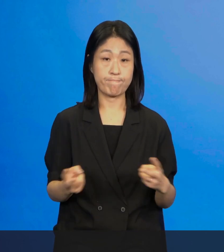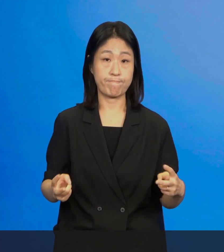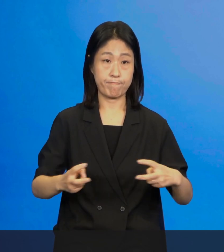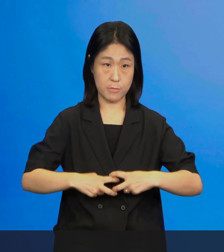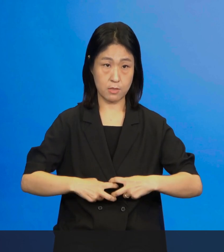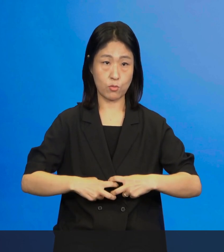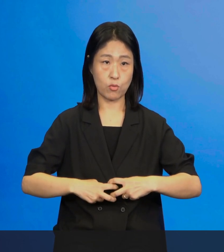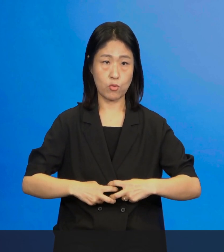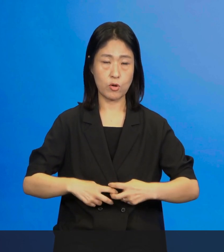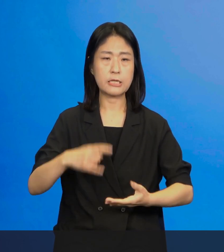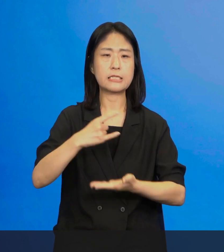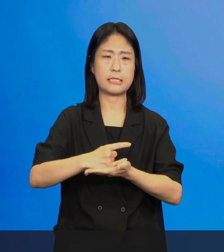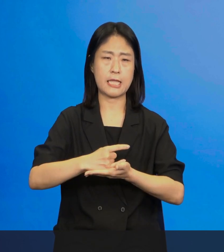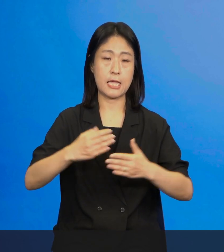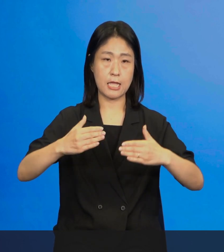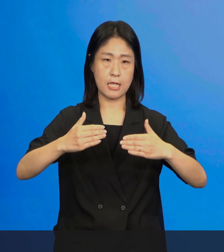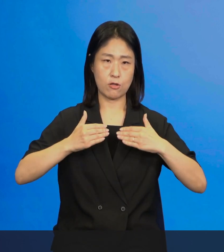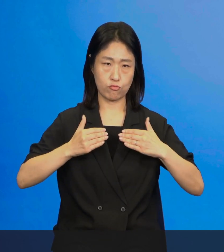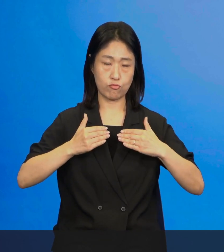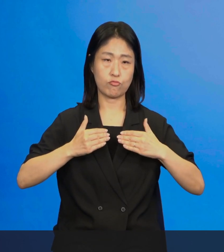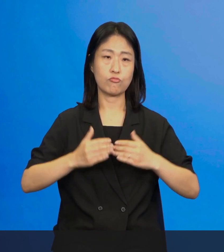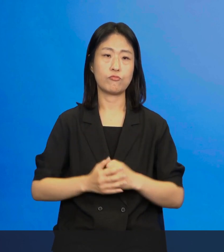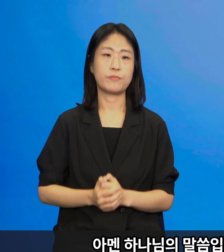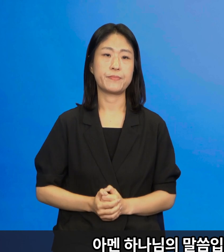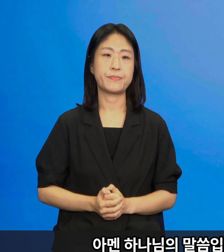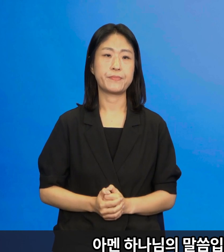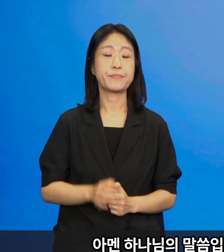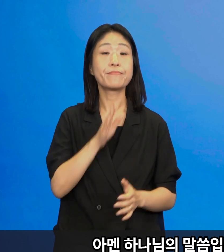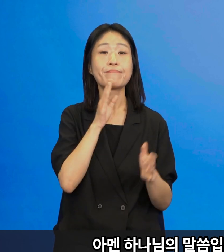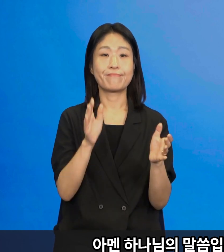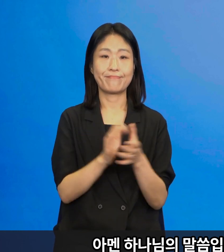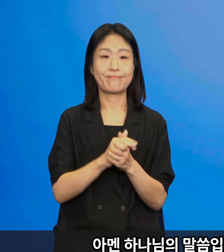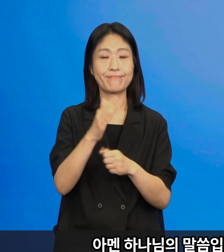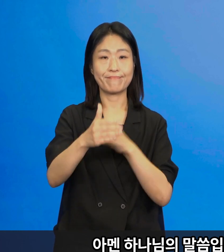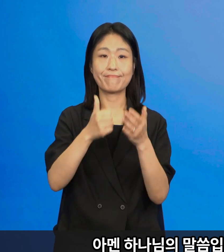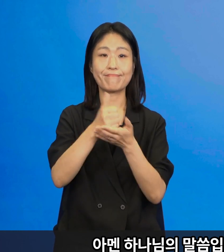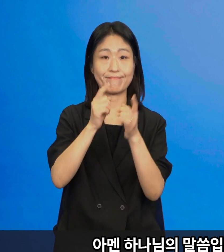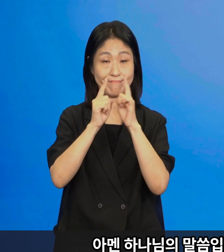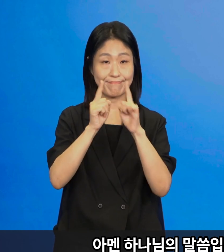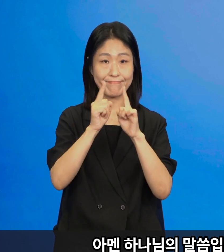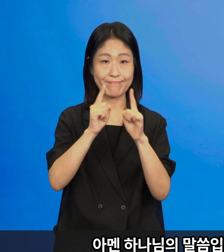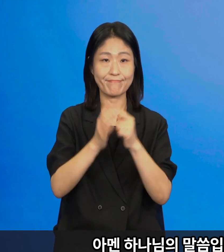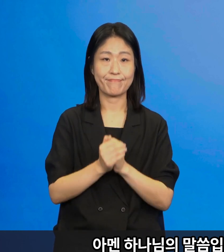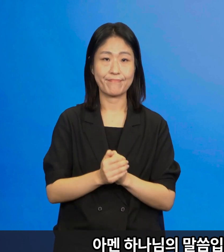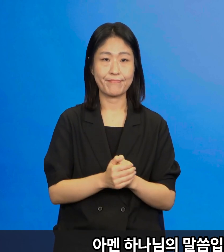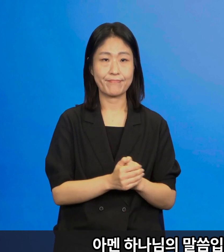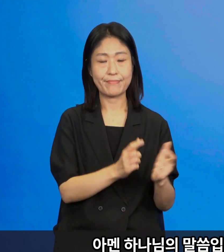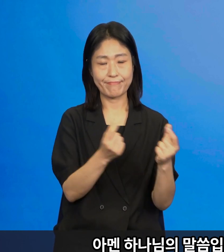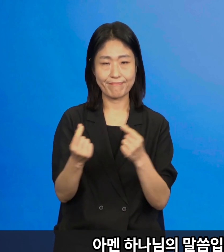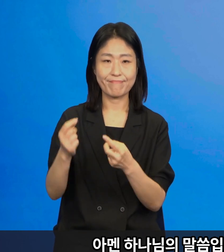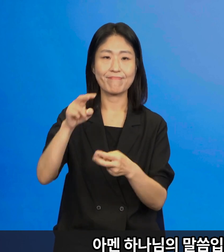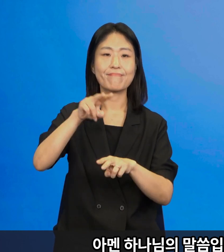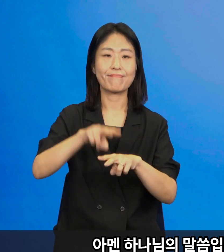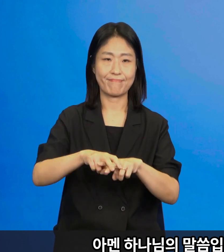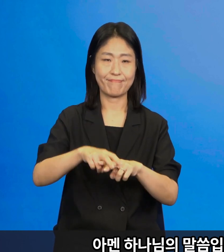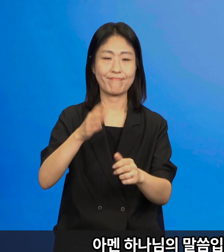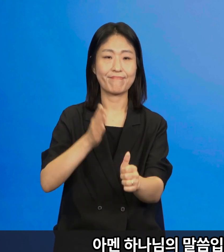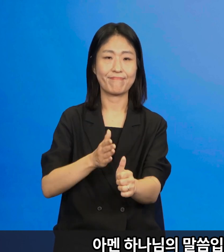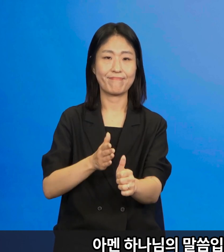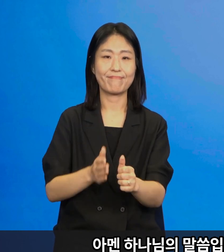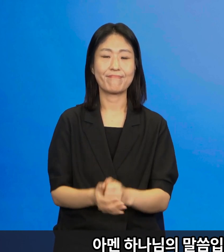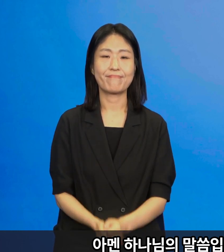띠고 의의 호심경을 붙이고. 아멘. 하나님의 말씀입니다. 모두 자리에 앉으시겠습니다.